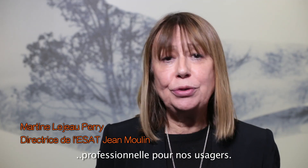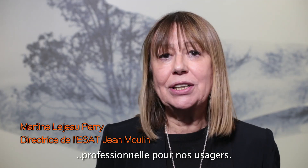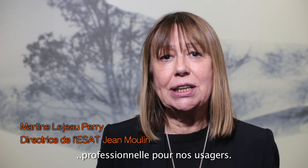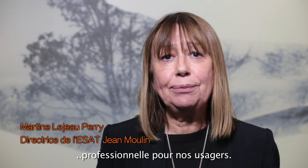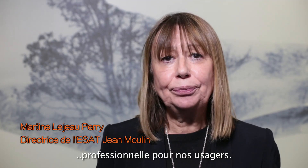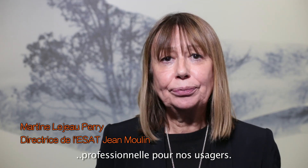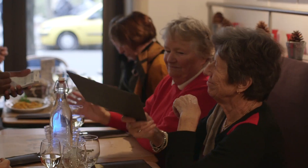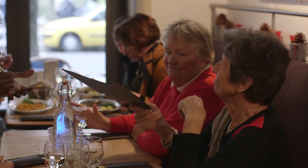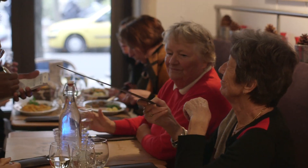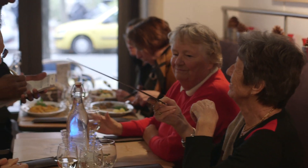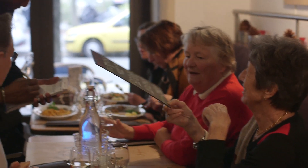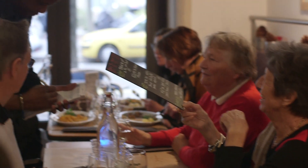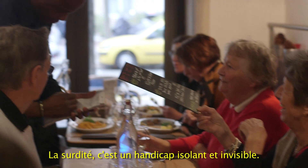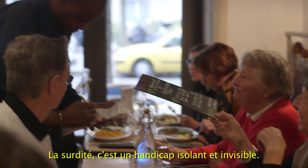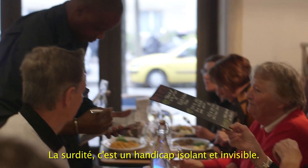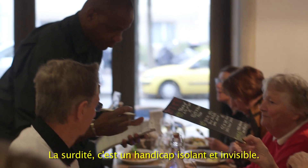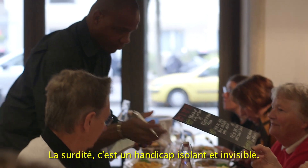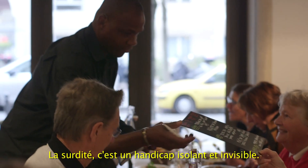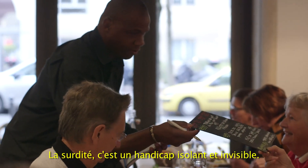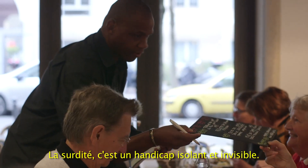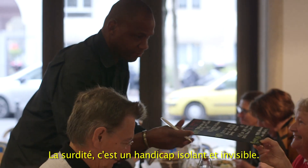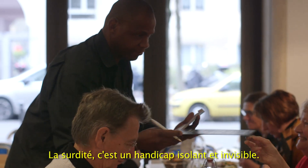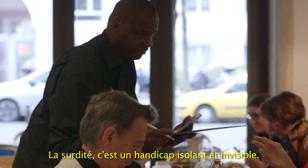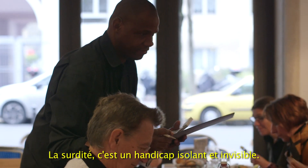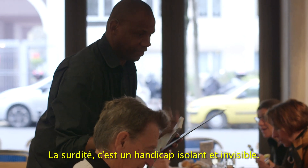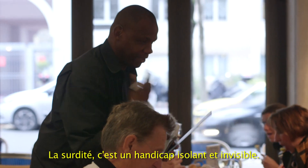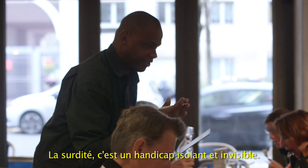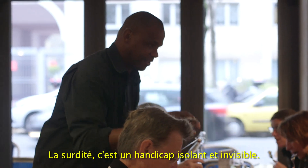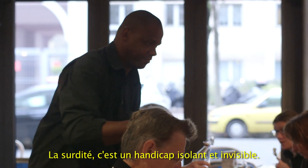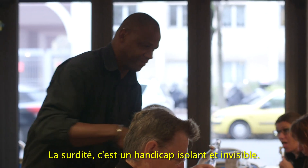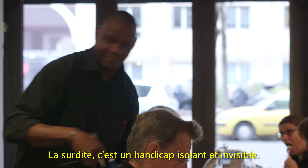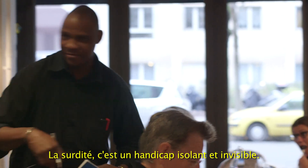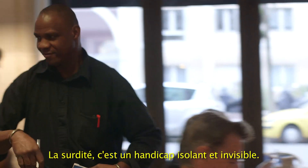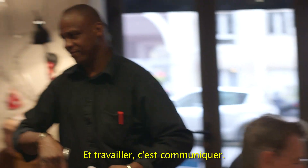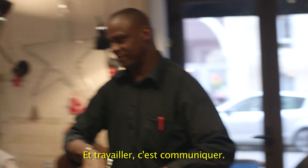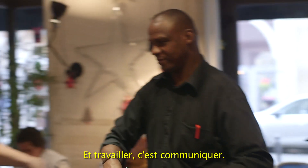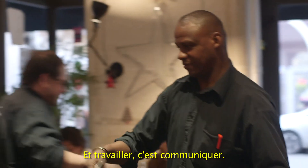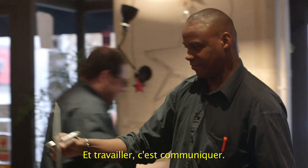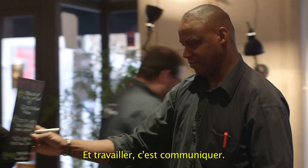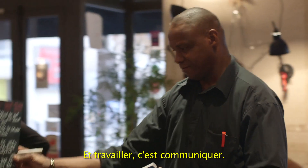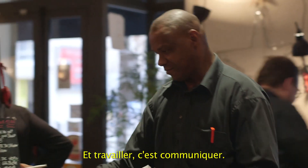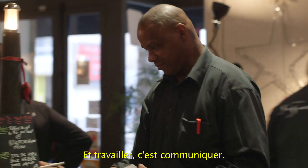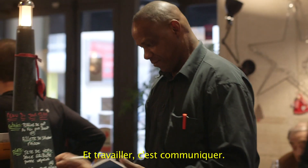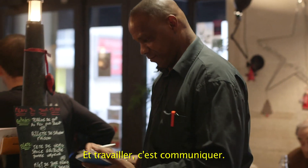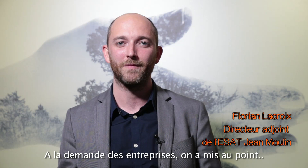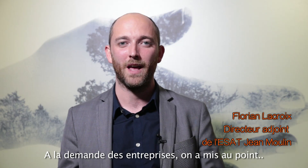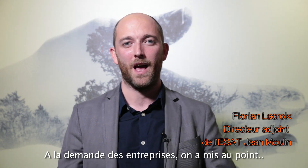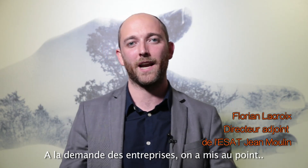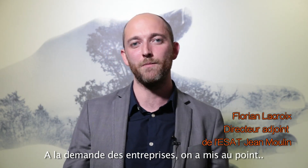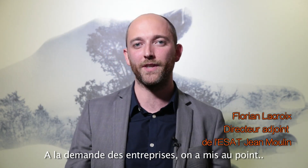usagers. La surdité c'est un handicap isolant et invisible et travailler c'est communiquer. A la demande